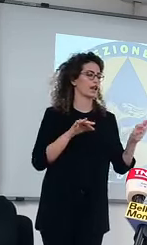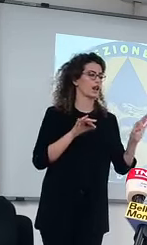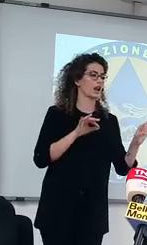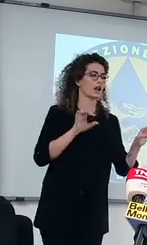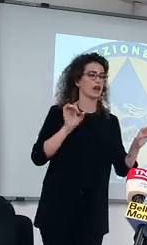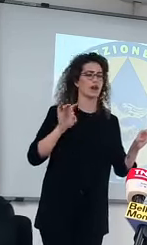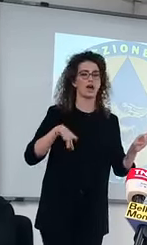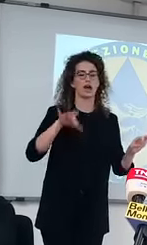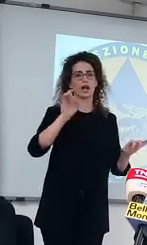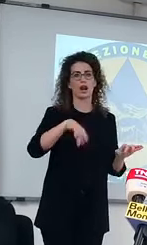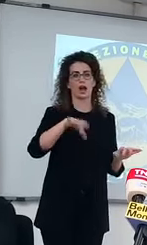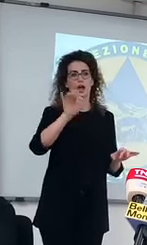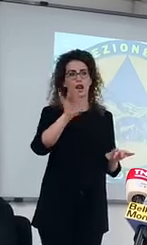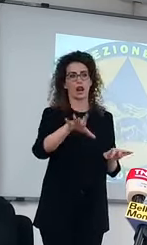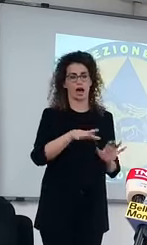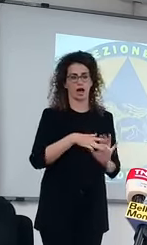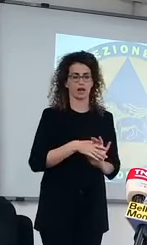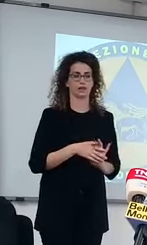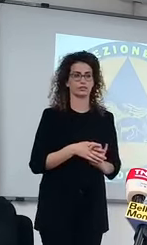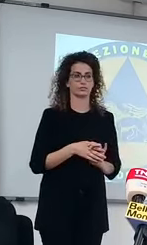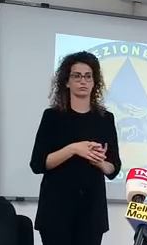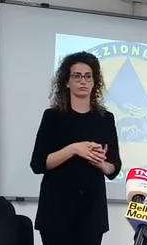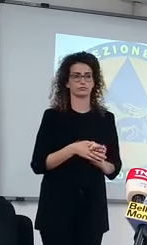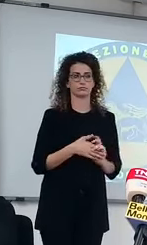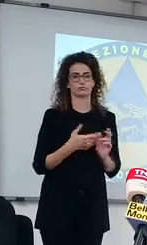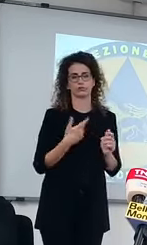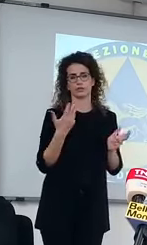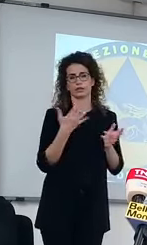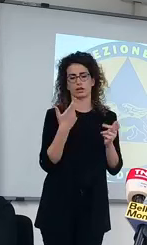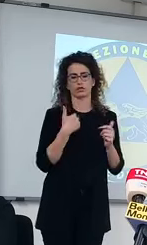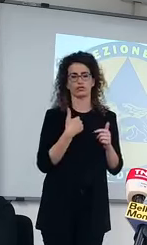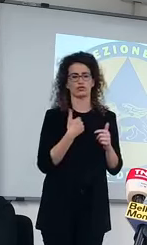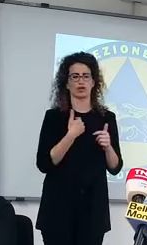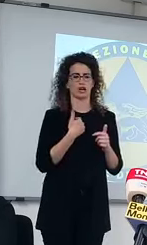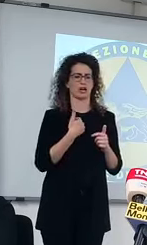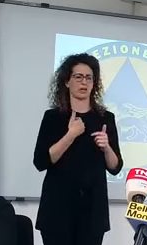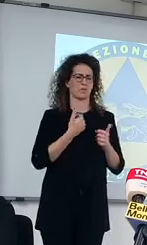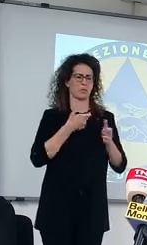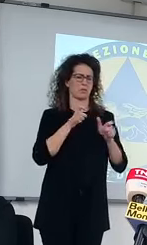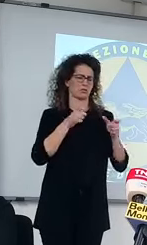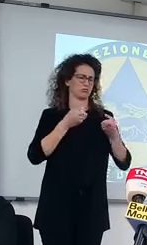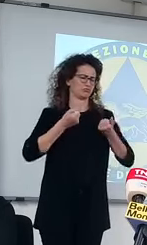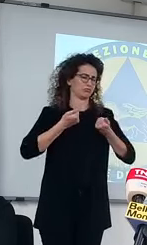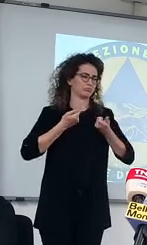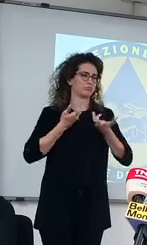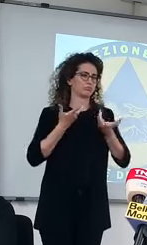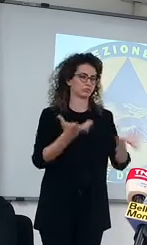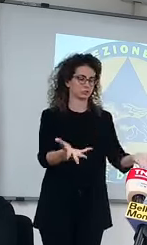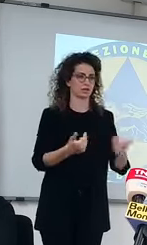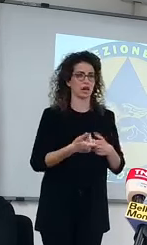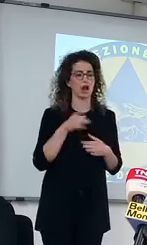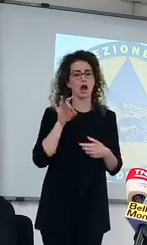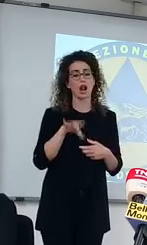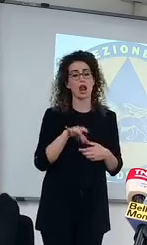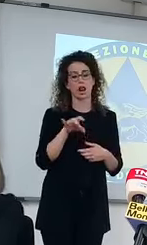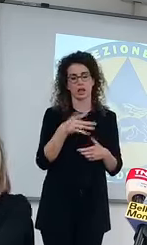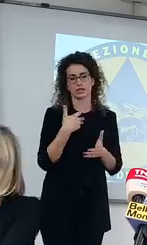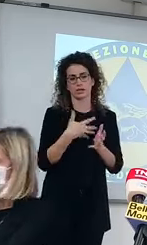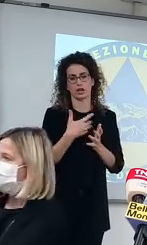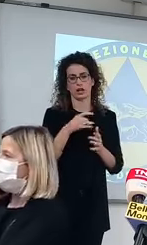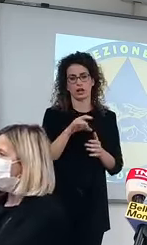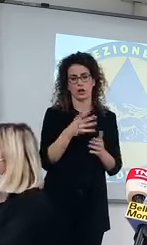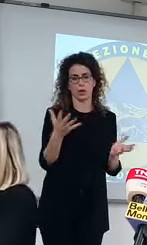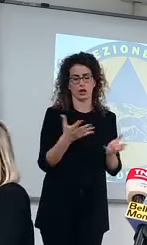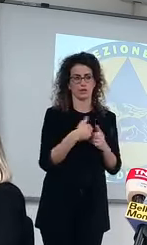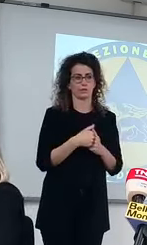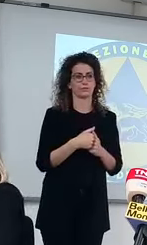qua e là, e stiamo parlando naturalmente di centinaia di migliaia di persone, quindi non sorprende, certo, qualche inghippo,